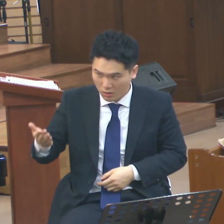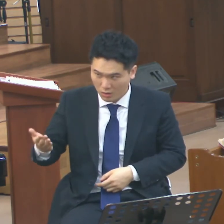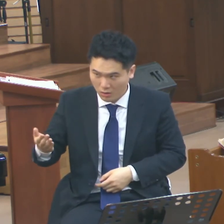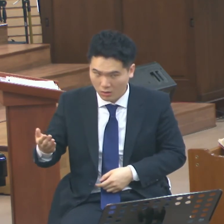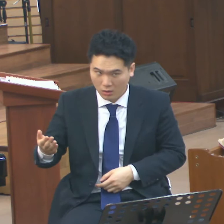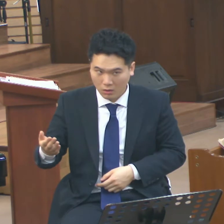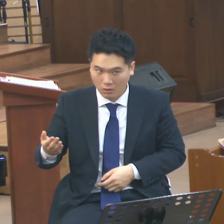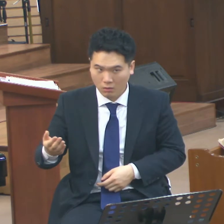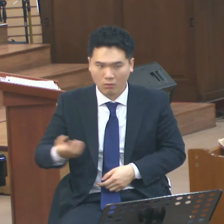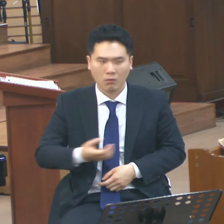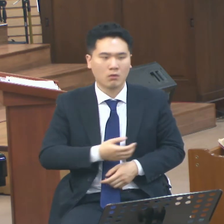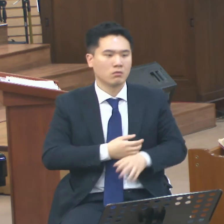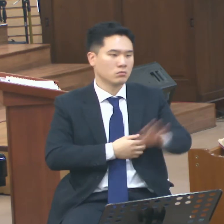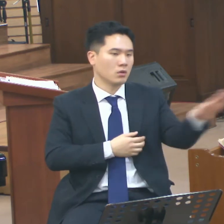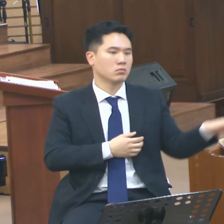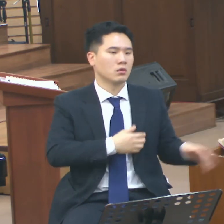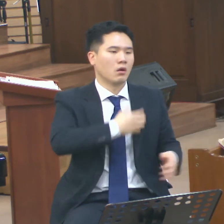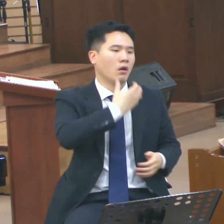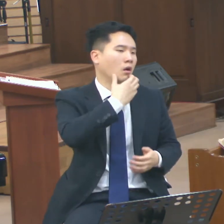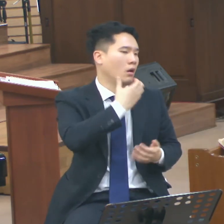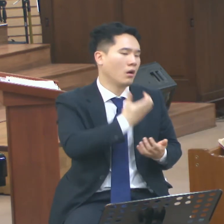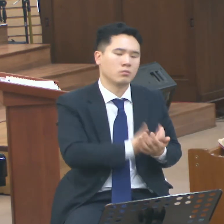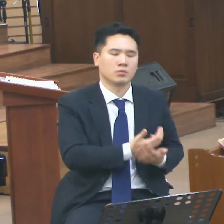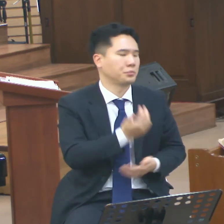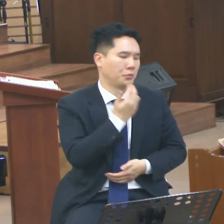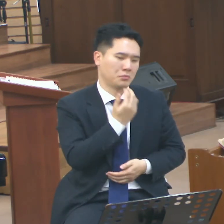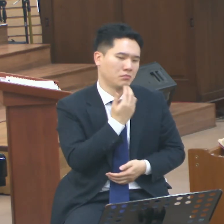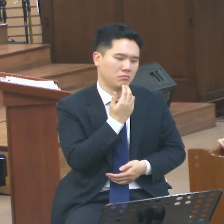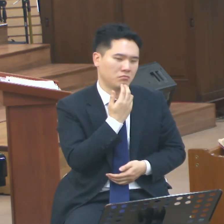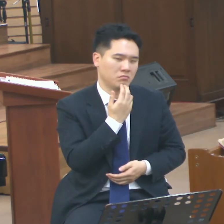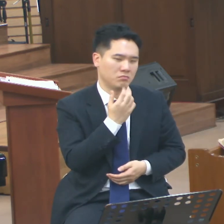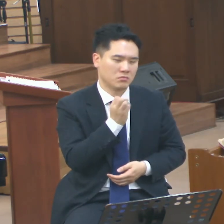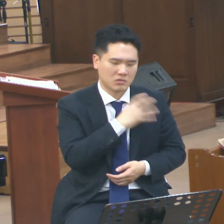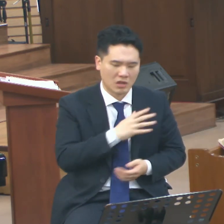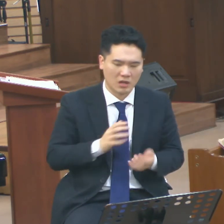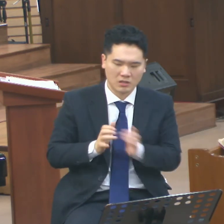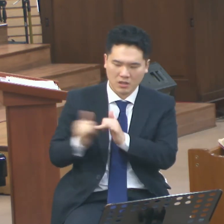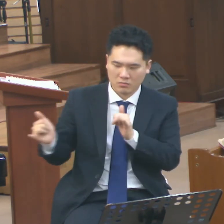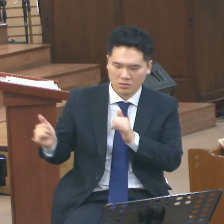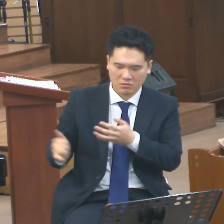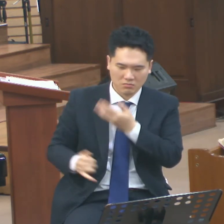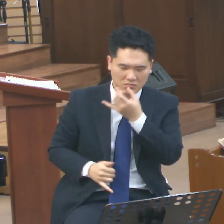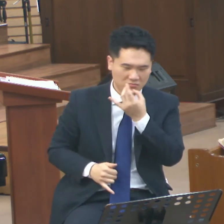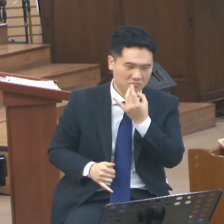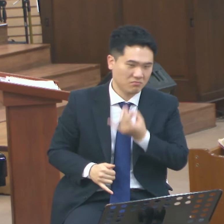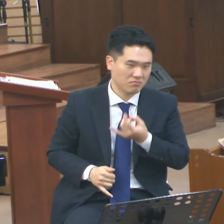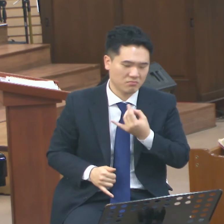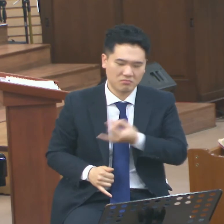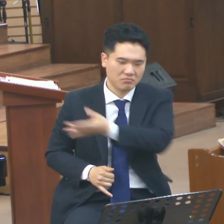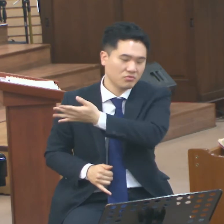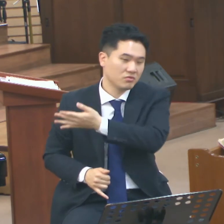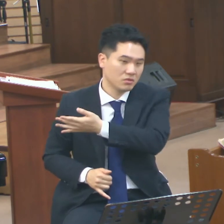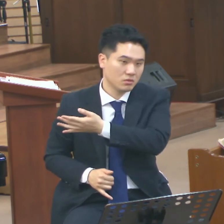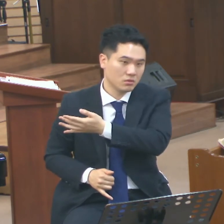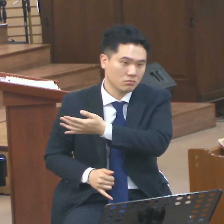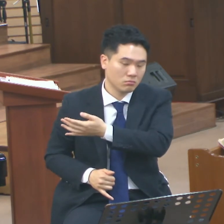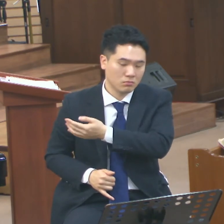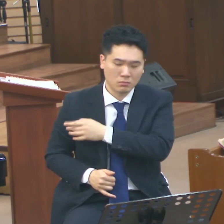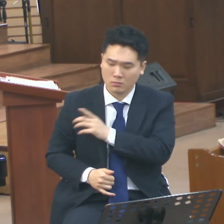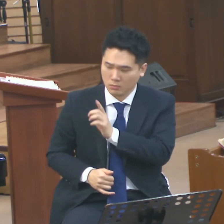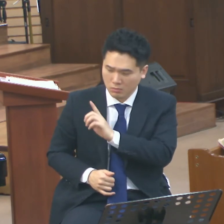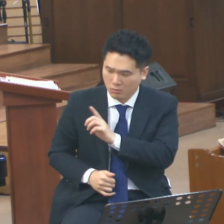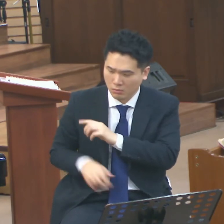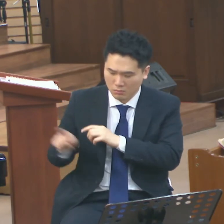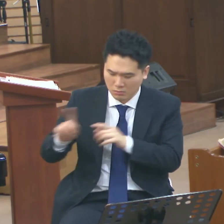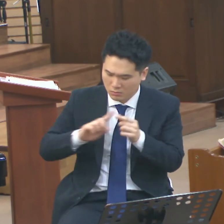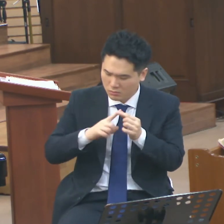감동은커녕 사람들은 예수님을 얕잡아 보죠. 아니 누구한테 배웠다?